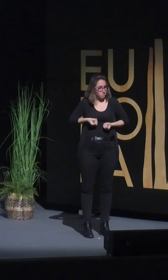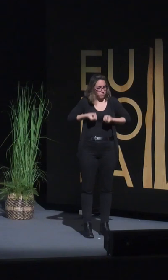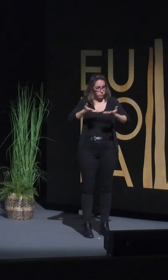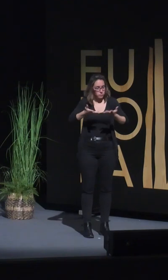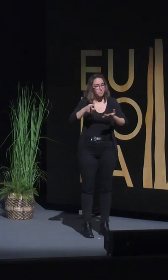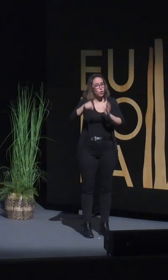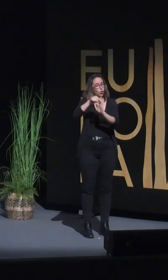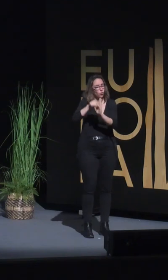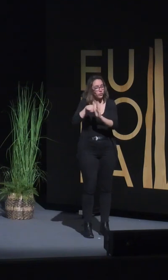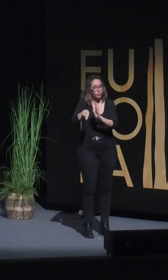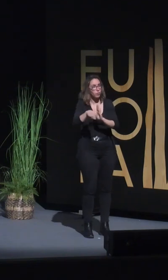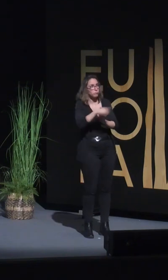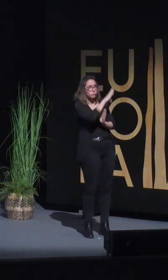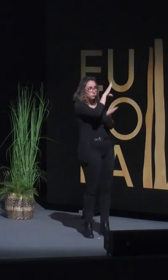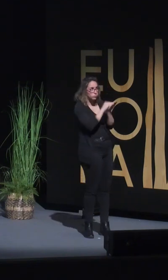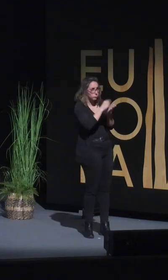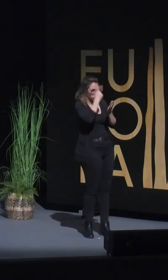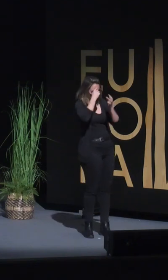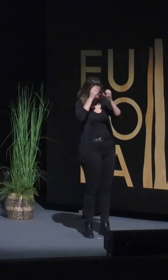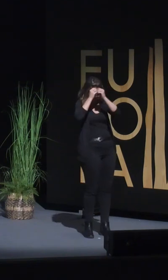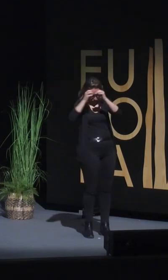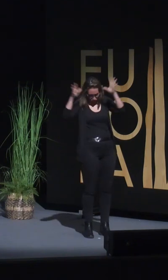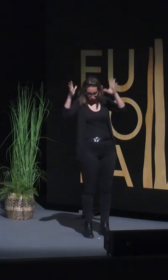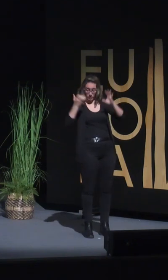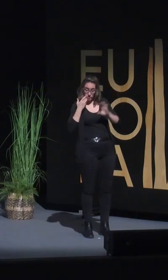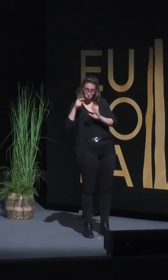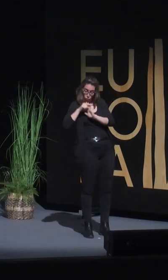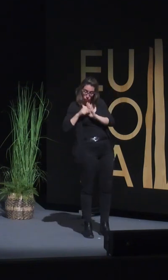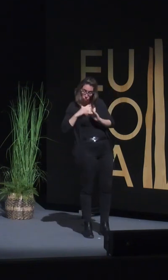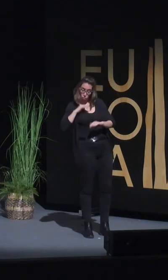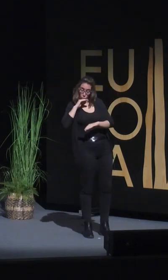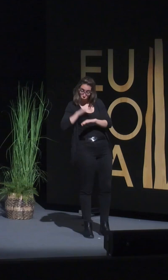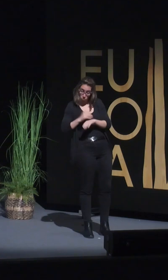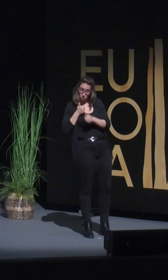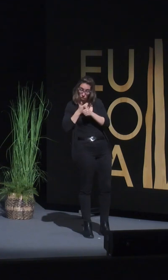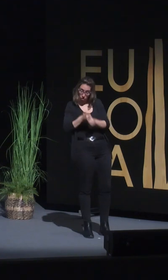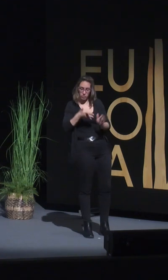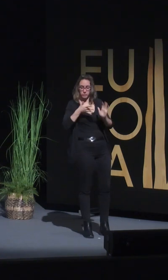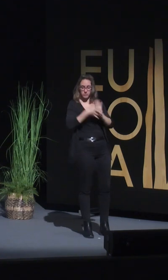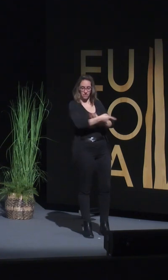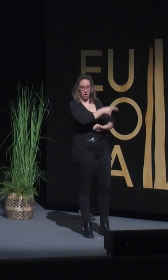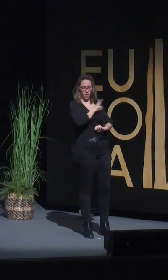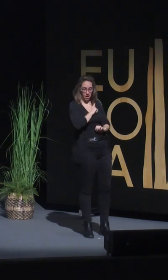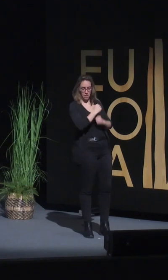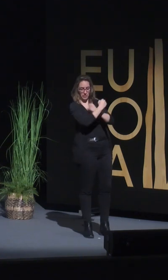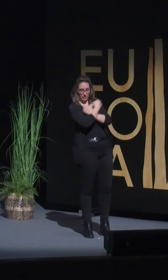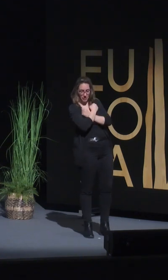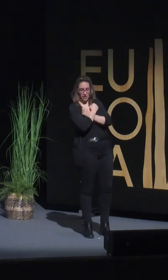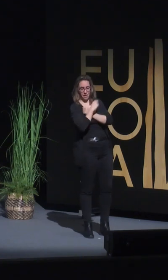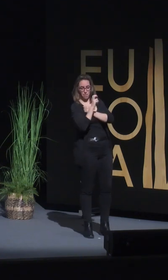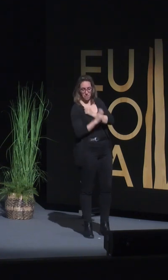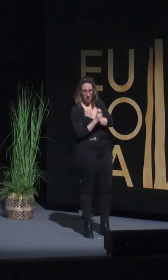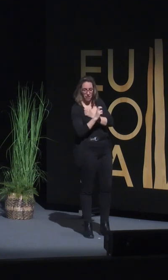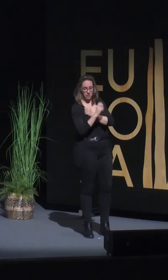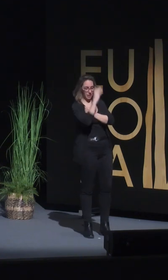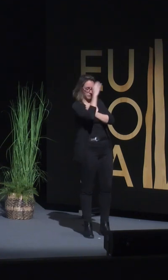va codificando que hay ciertos elementos que van condicionando que él vale en función de cubrir o no expectativas de gente que le rodea. Por lo tanto, no significa